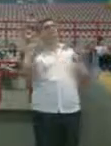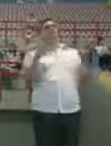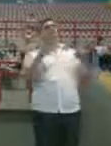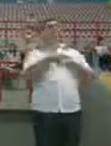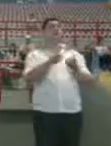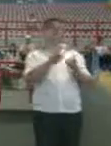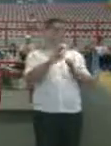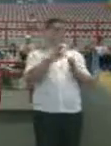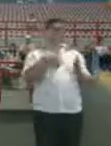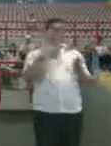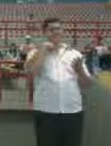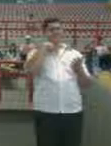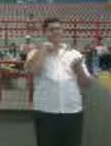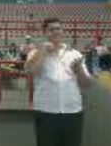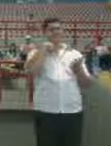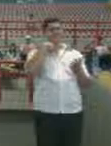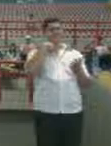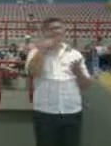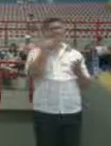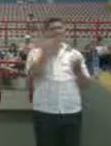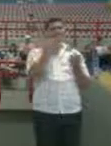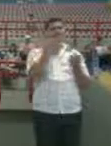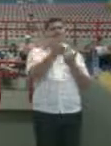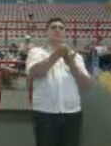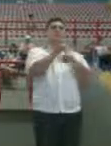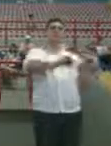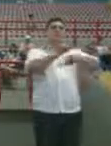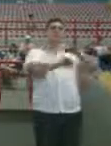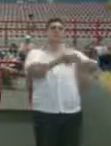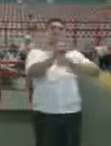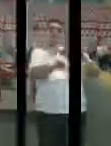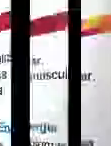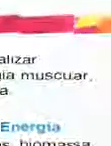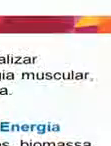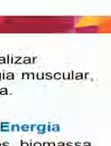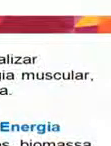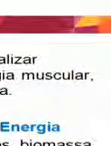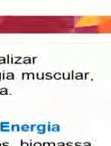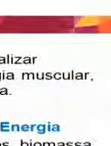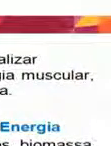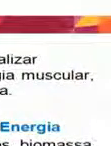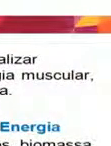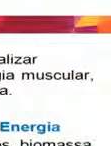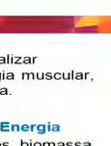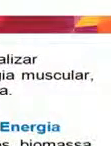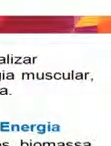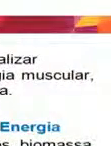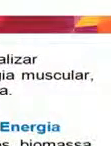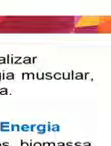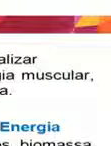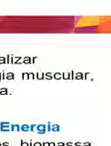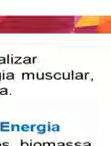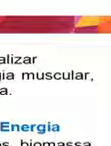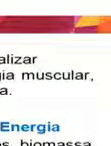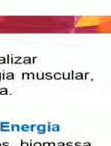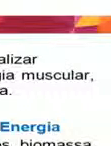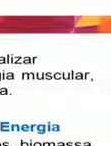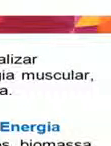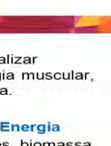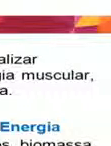alternativos. Mas nenhum ainda é capaz de substituir de vez a indústria automobilística. Um conceito de energia, né, é a capacidade de